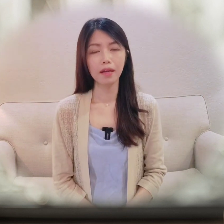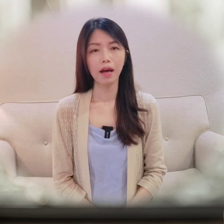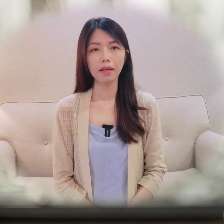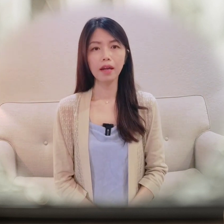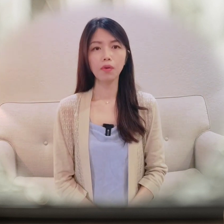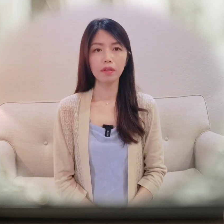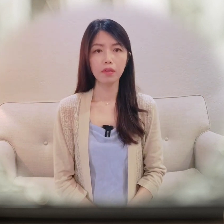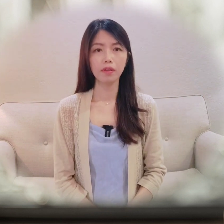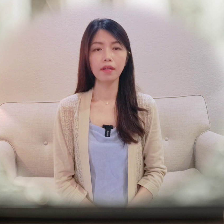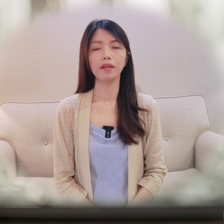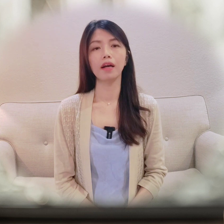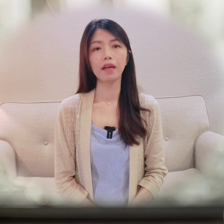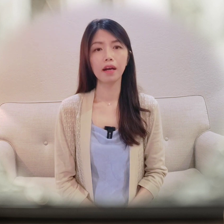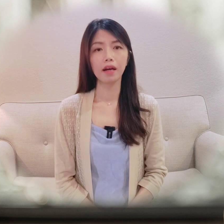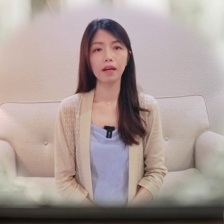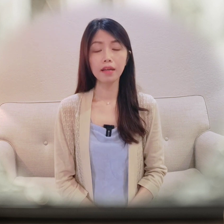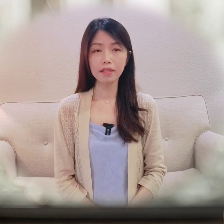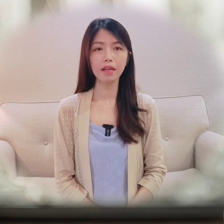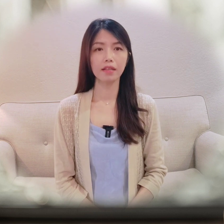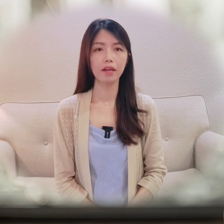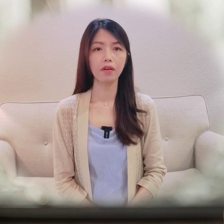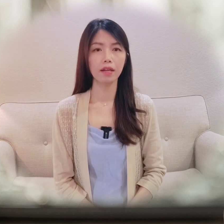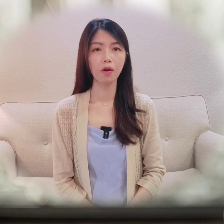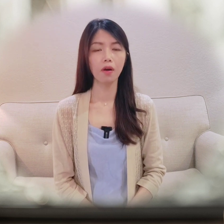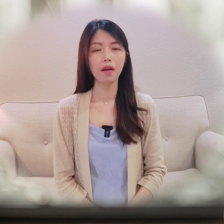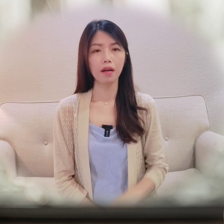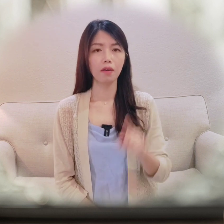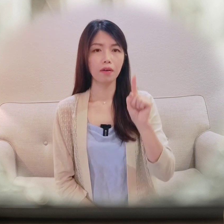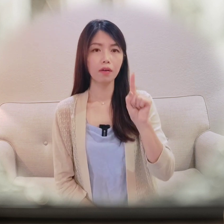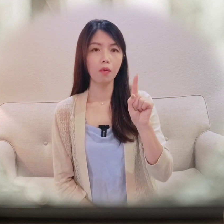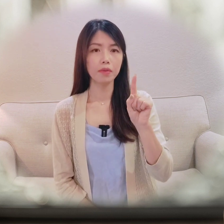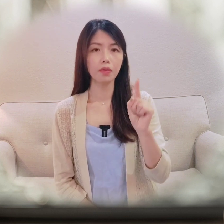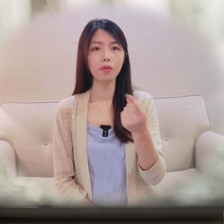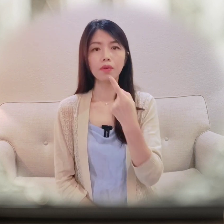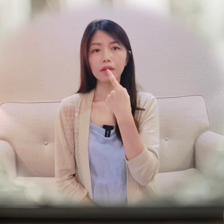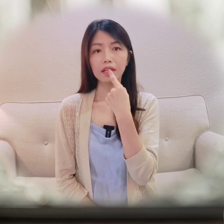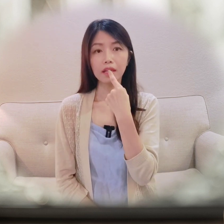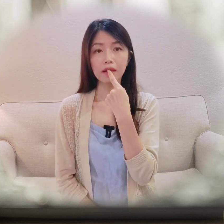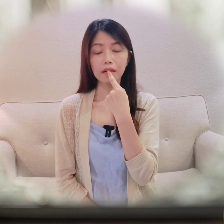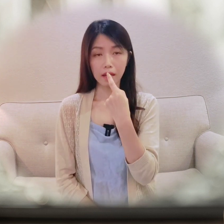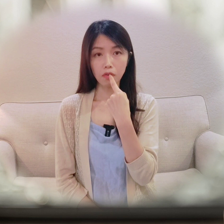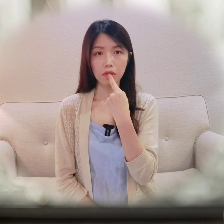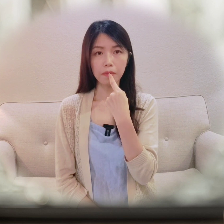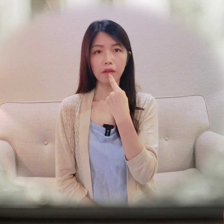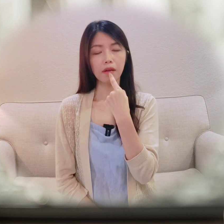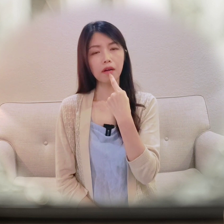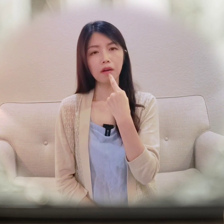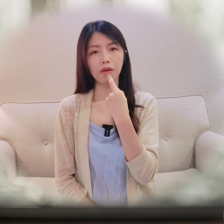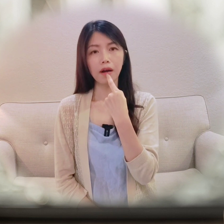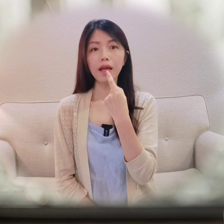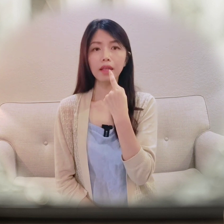같지만 안개라고 하는 뜻의 수어는 안개가 흰색이잖아요. 그래서 검지로 이 일을 가르쳐